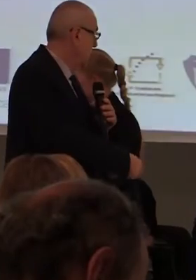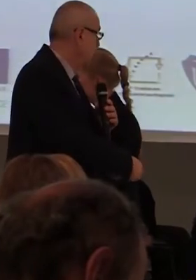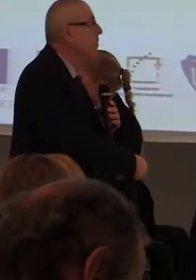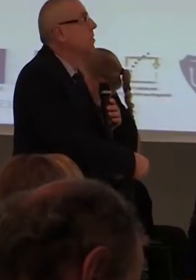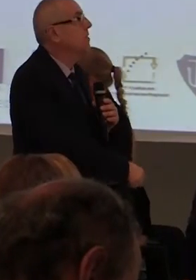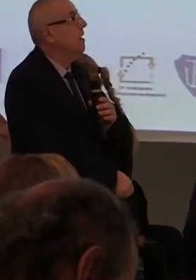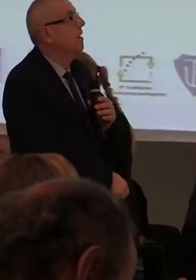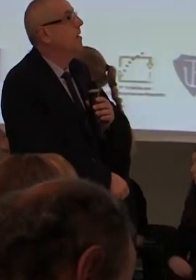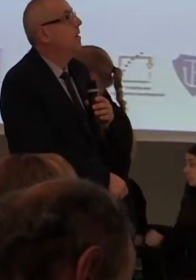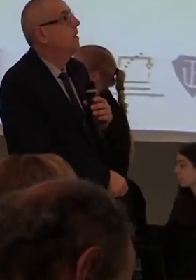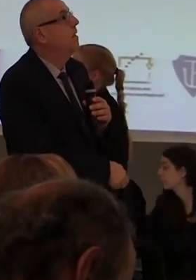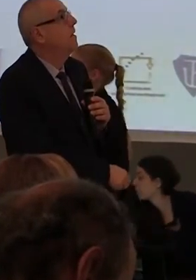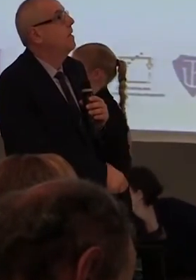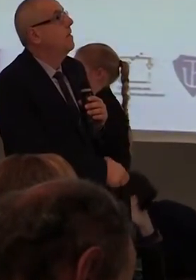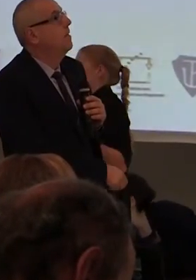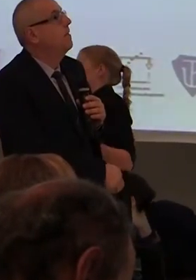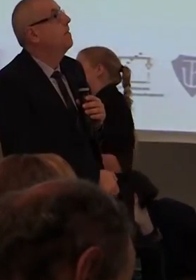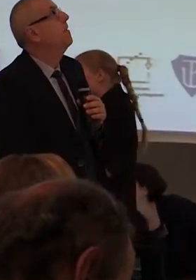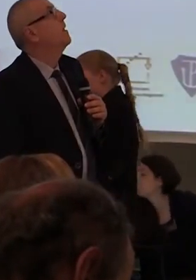podporu dostane, to prosím dál.